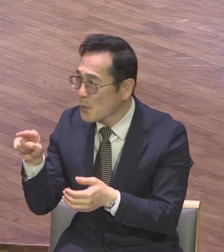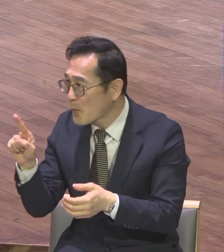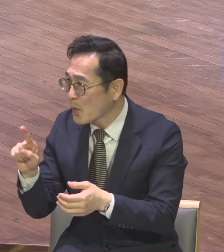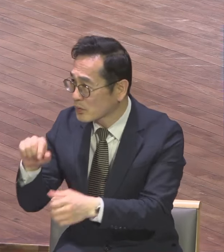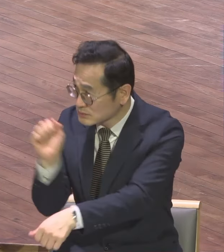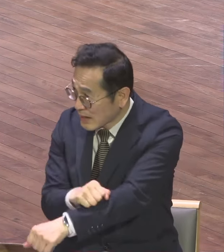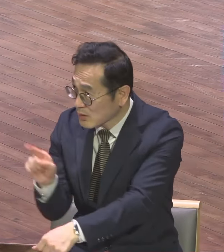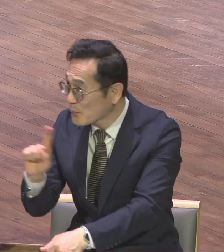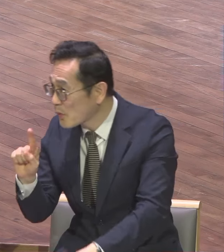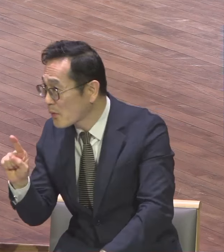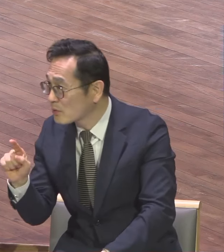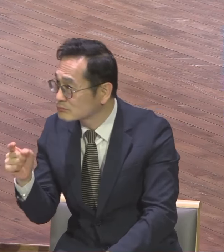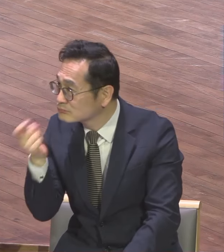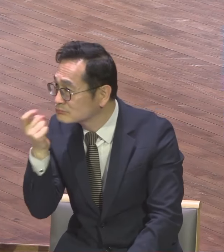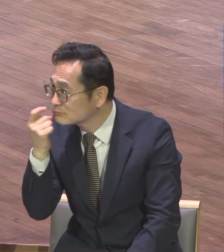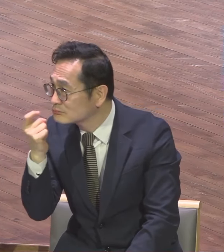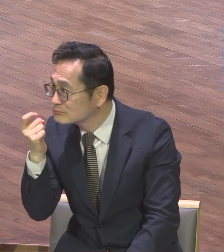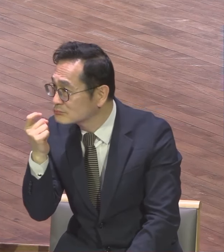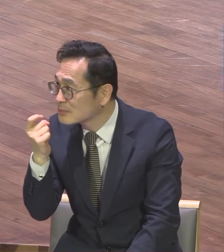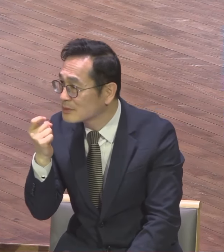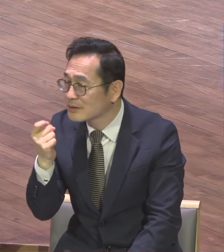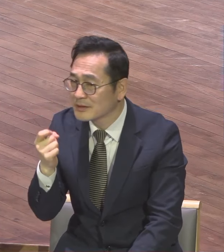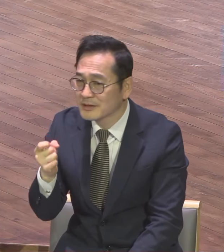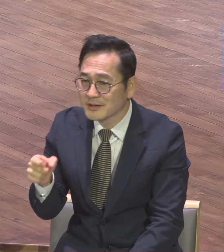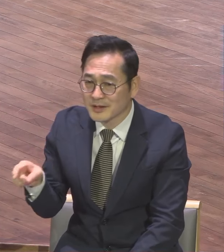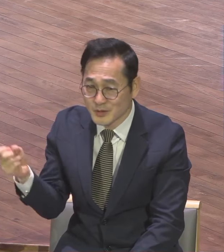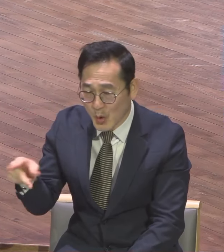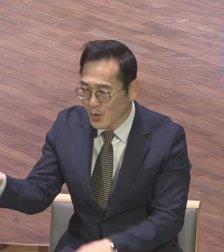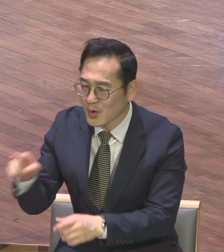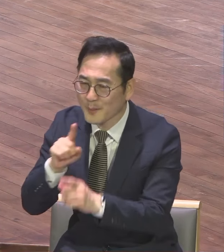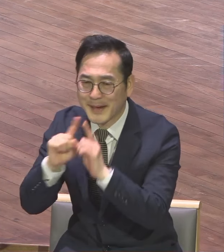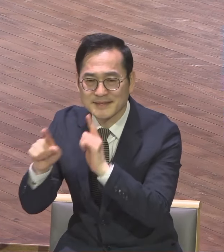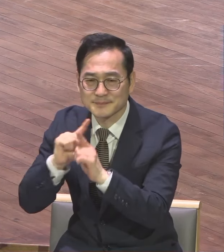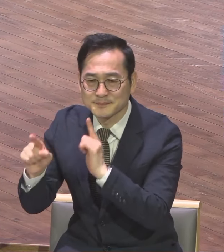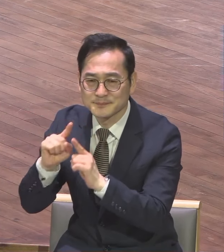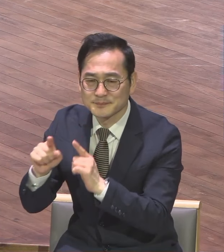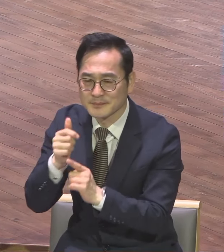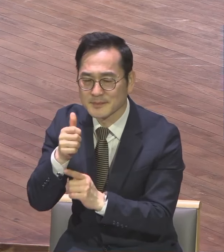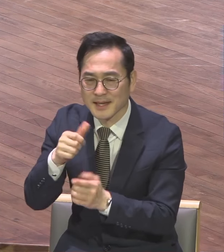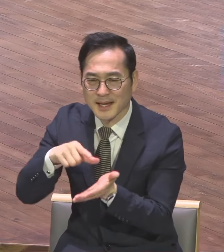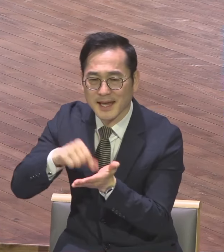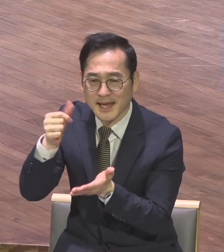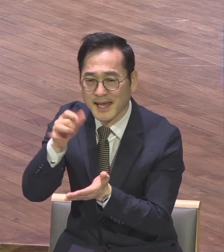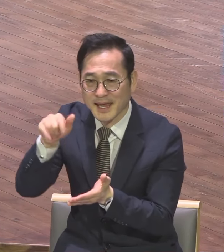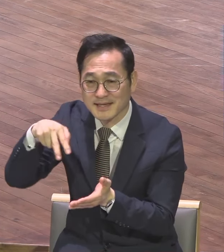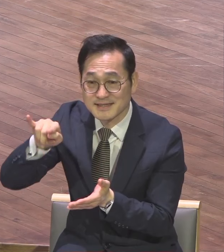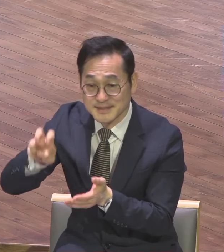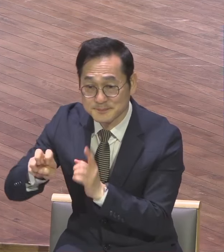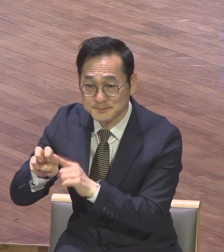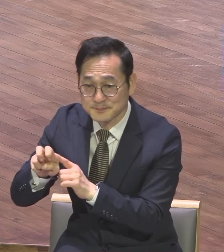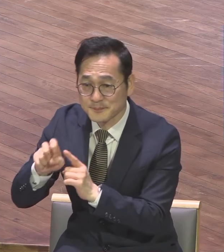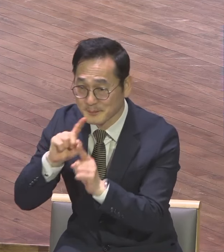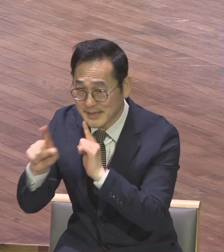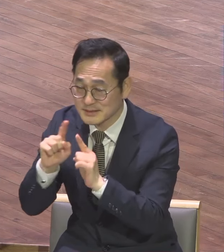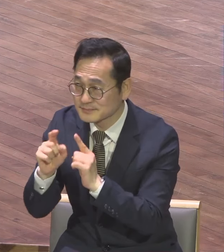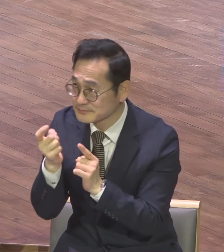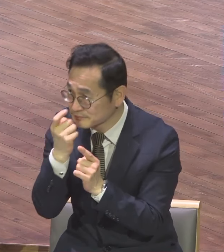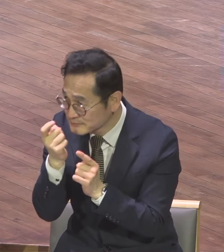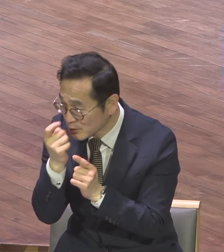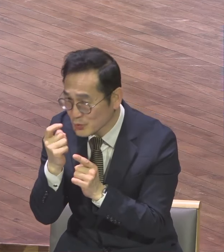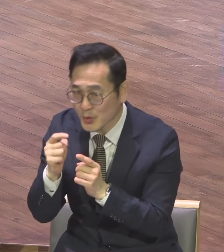그래서 토요일은요 핵심 메시지가 있잖아요. 그거 다 듣고 그거 활용하고 우리만이 아니라 또